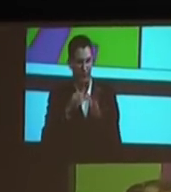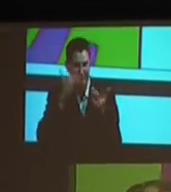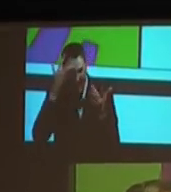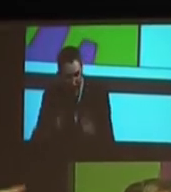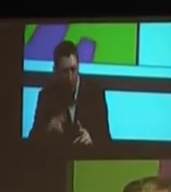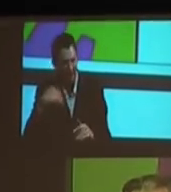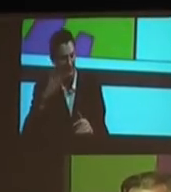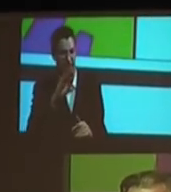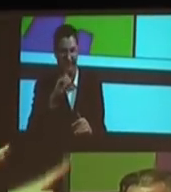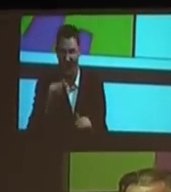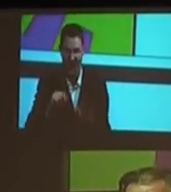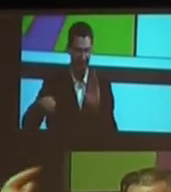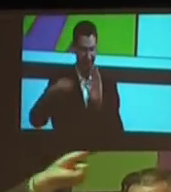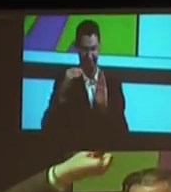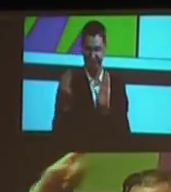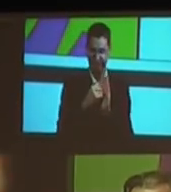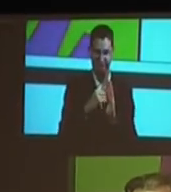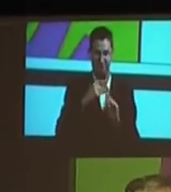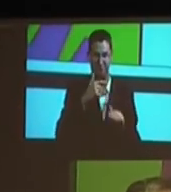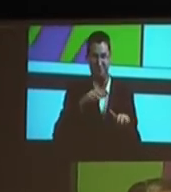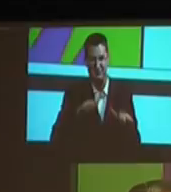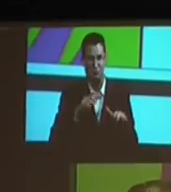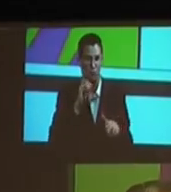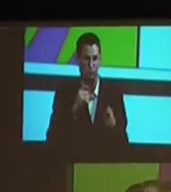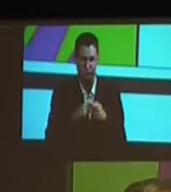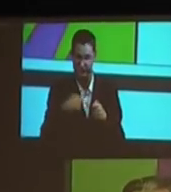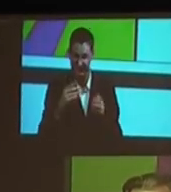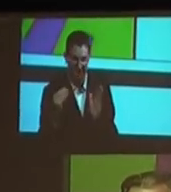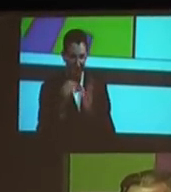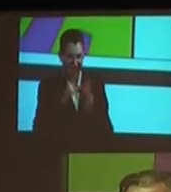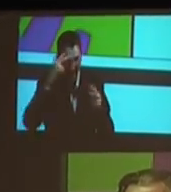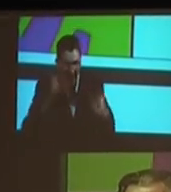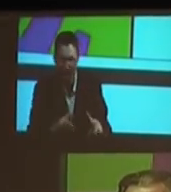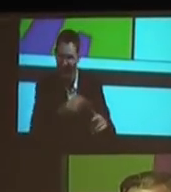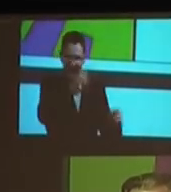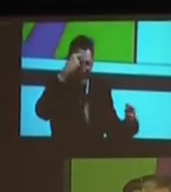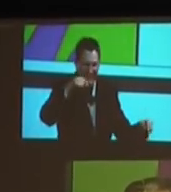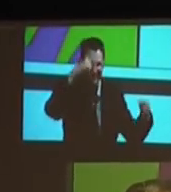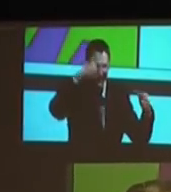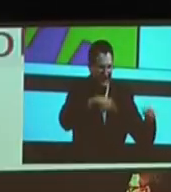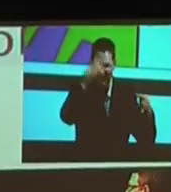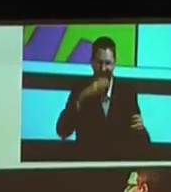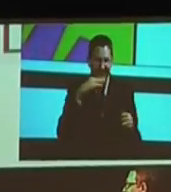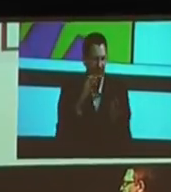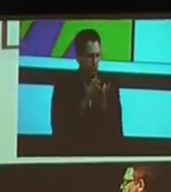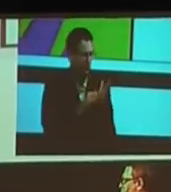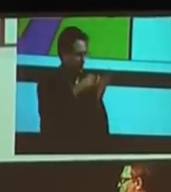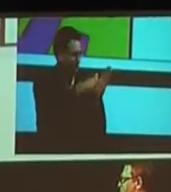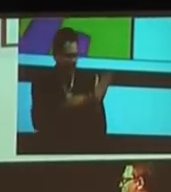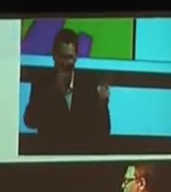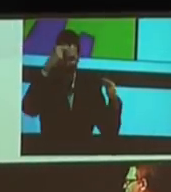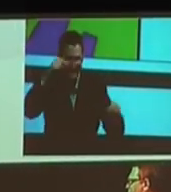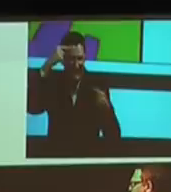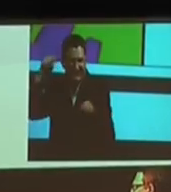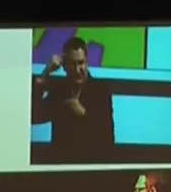ins Leben gerufen haben. Und es gab zu der gleichen Zeit auch eine Riesendemo beim